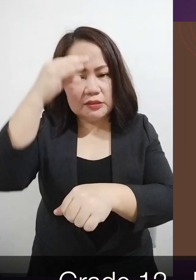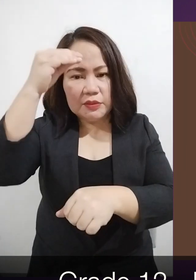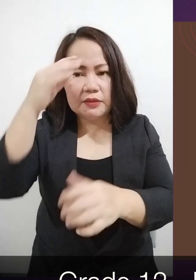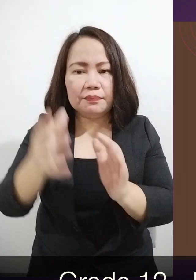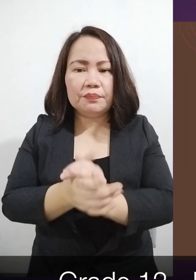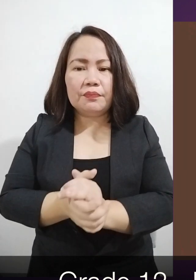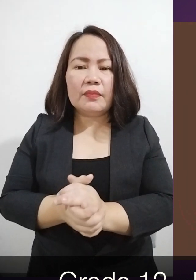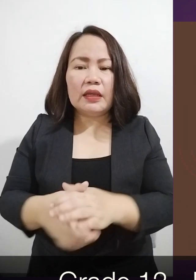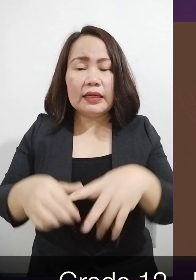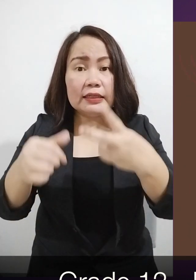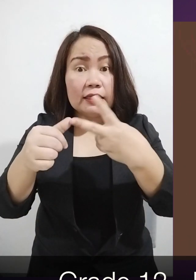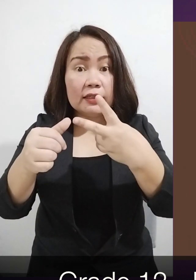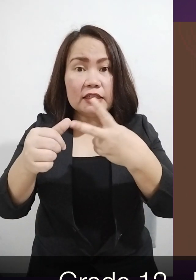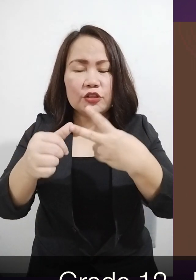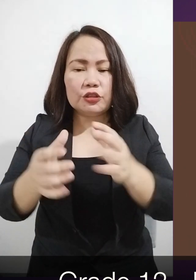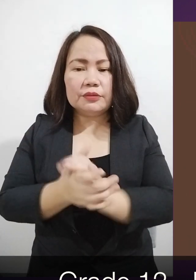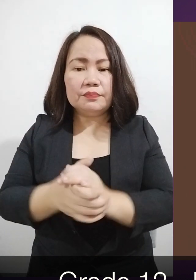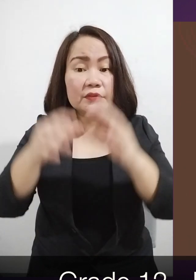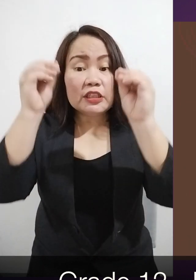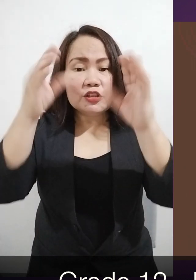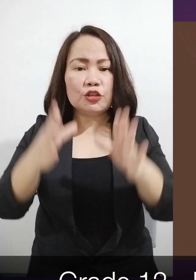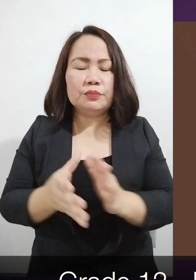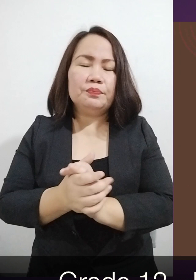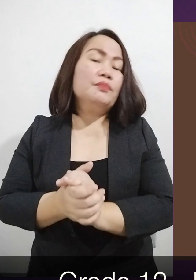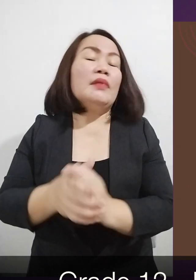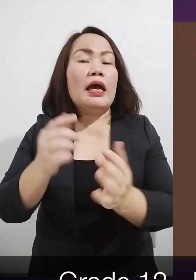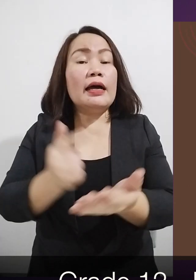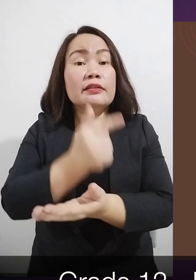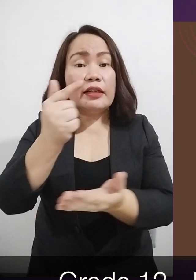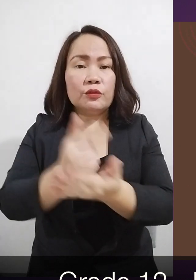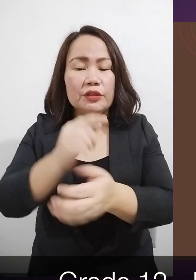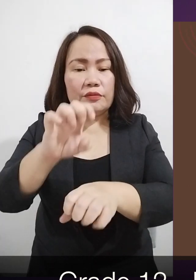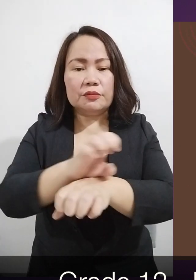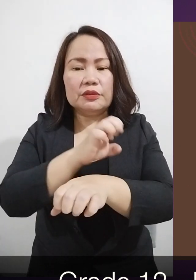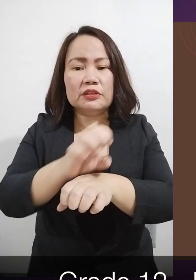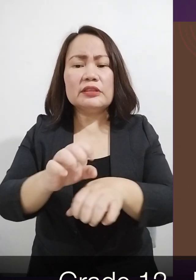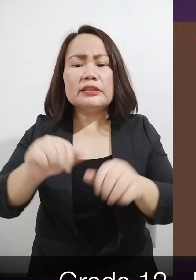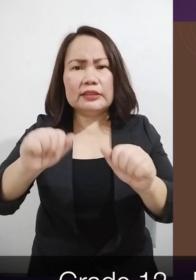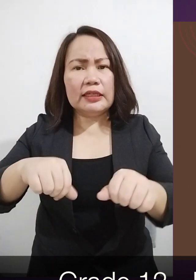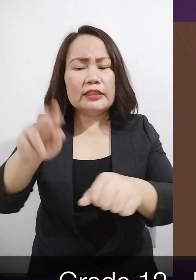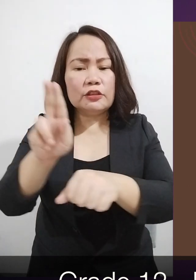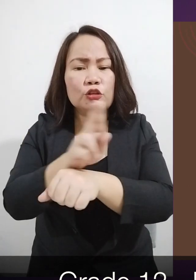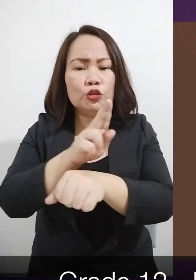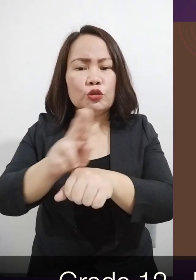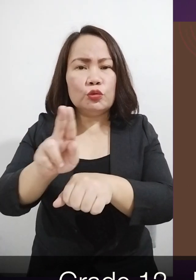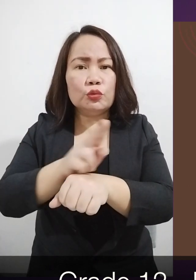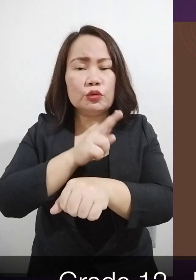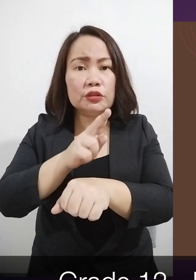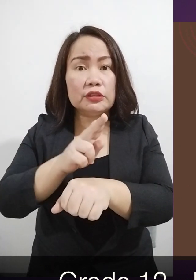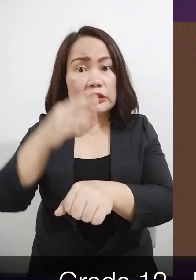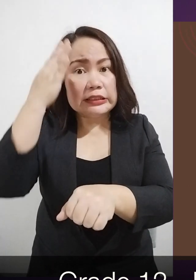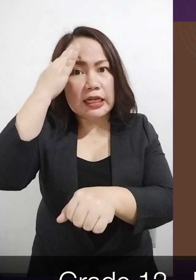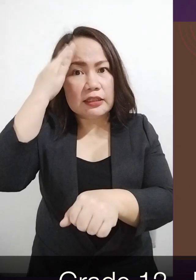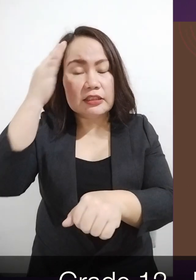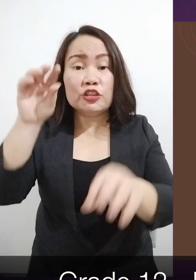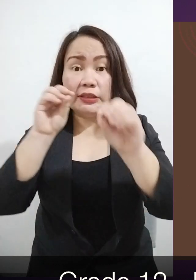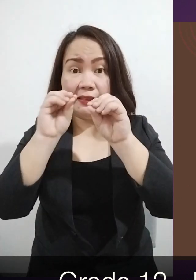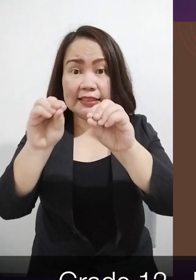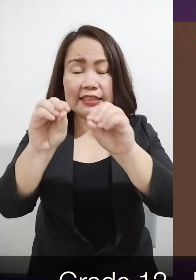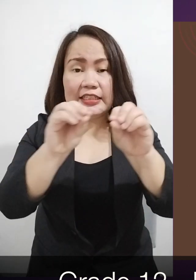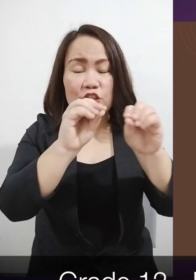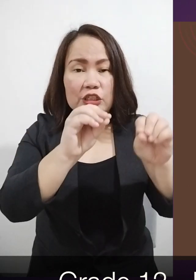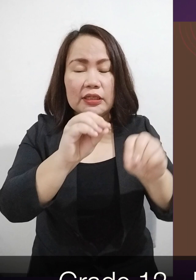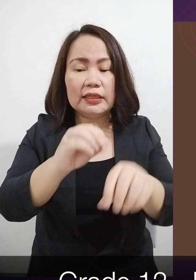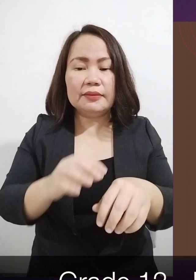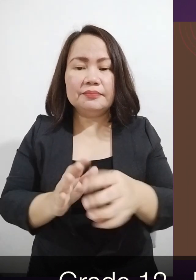negosyante. 2. Teacher. Na nakapagtapos sa kursong entrepreneurship ay maaring niyang gamitin ang kaalaman